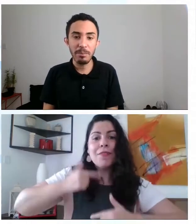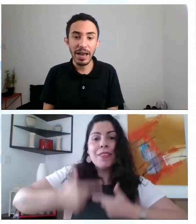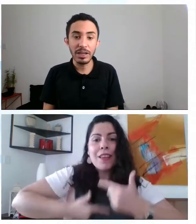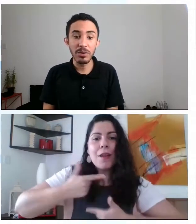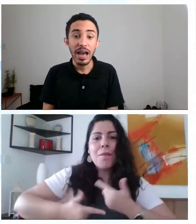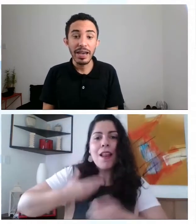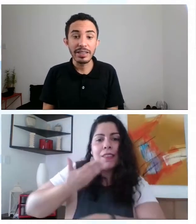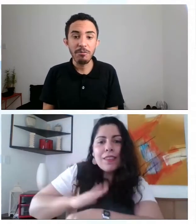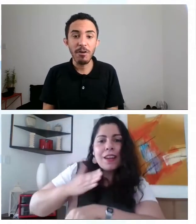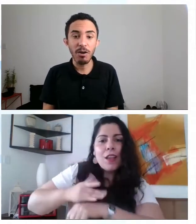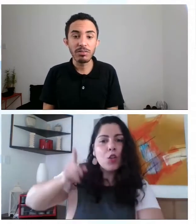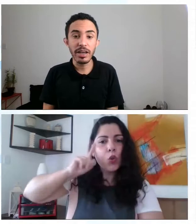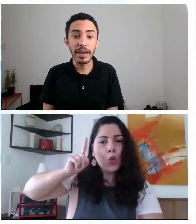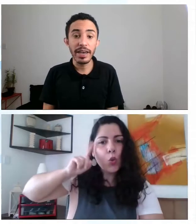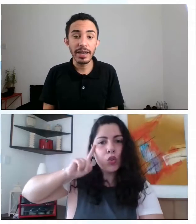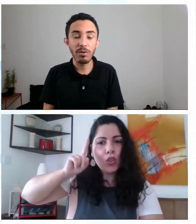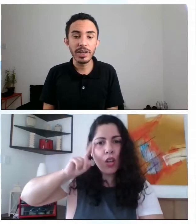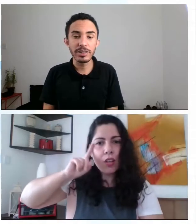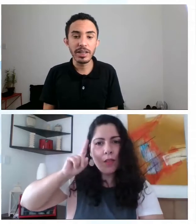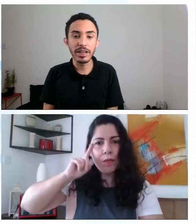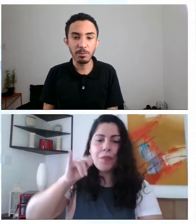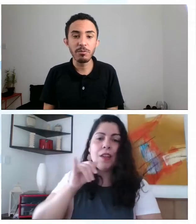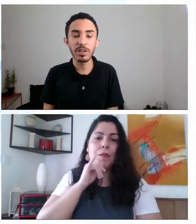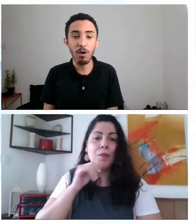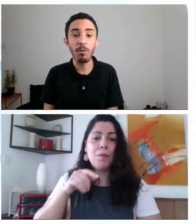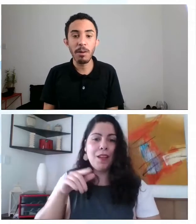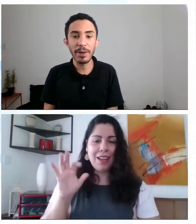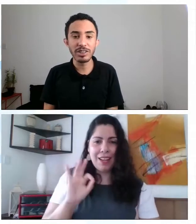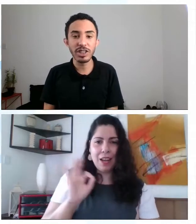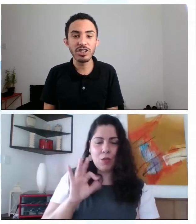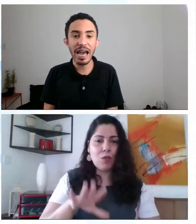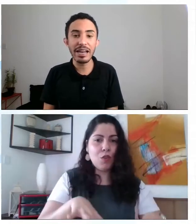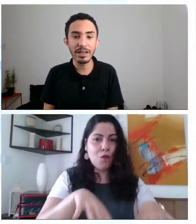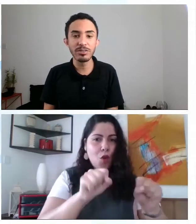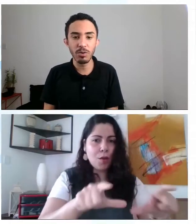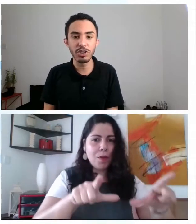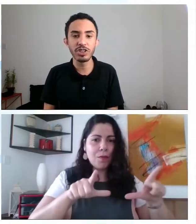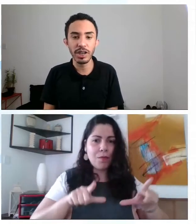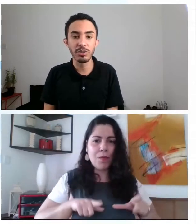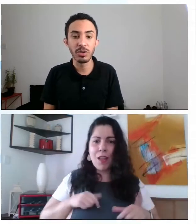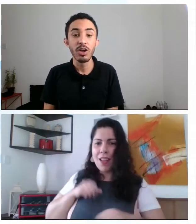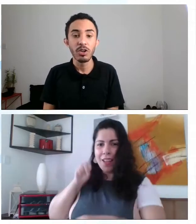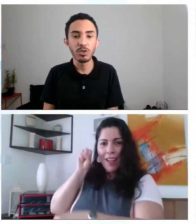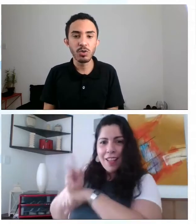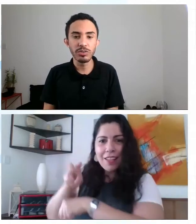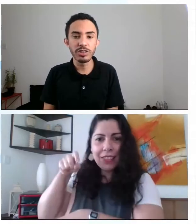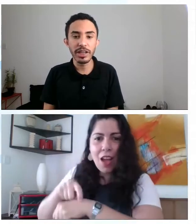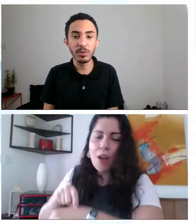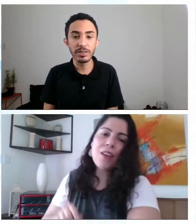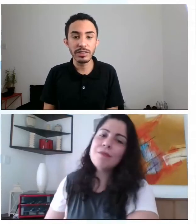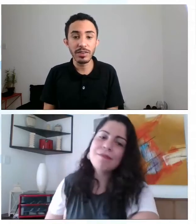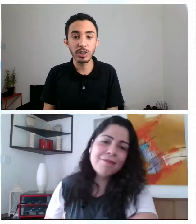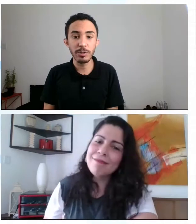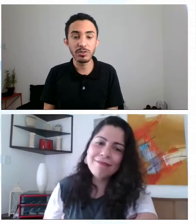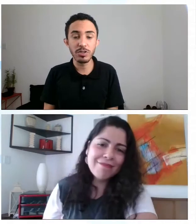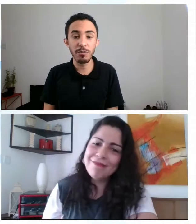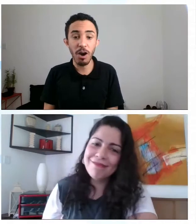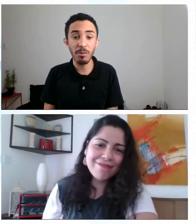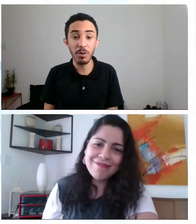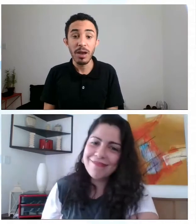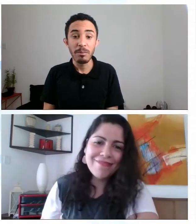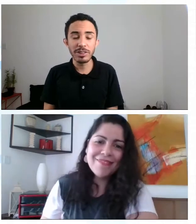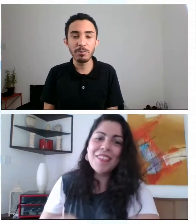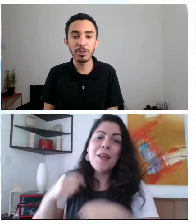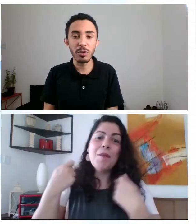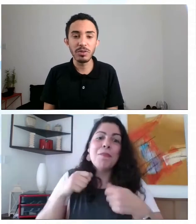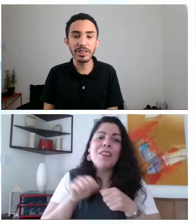mercado de trabalho ainda falta reconhecer esse profissional como uma prática diária, né, no seu cotidiano. Nos cursos de graduação, essas pessoas